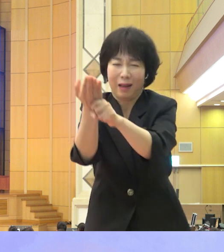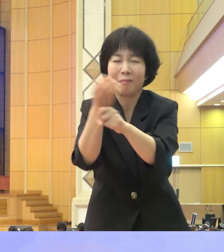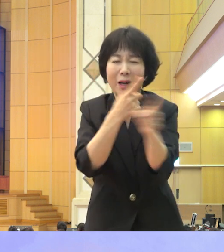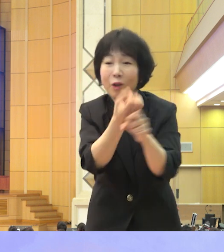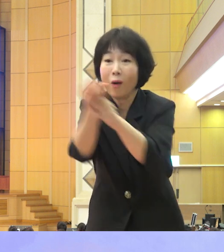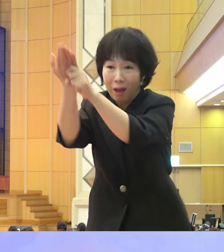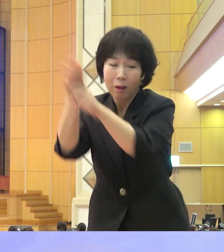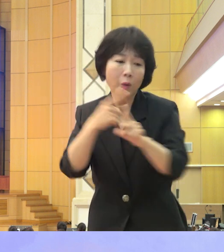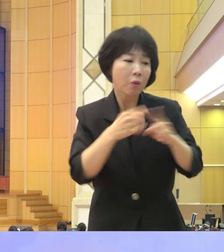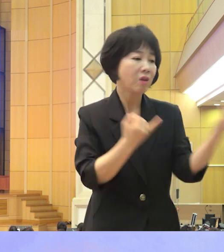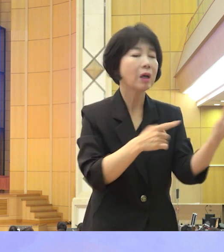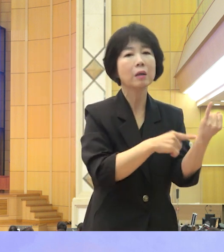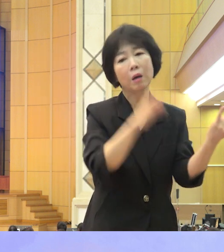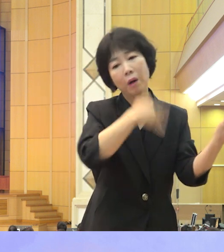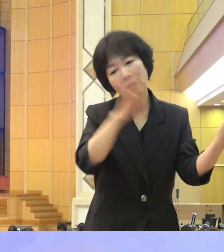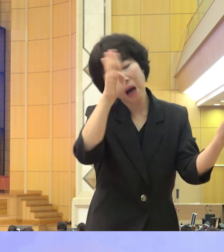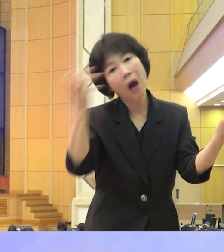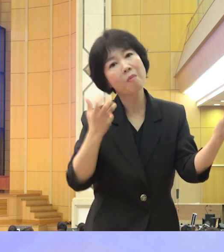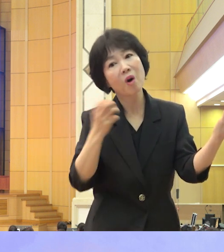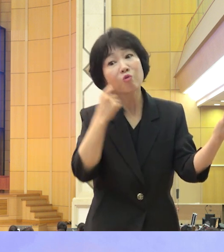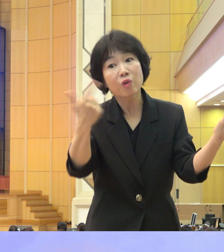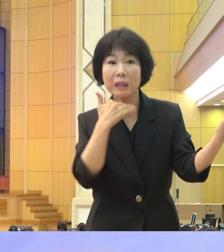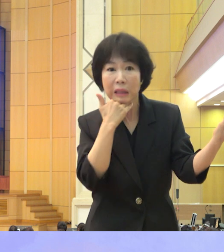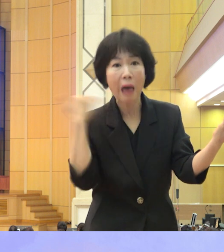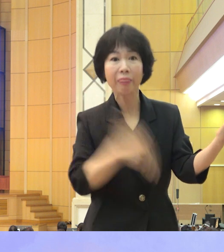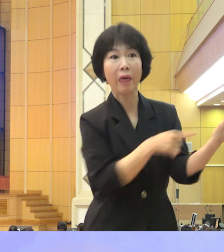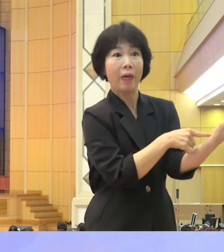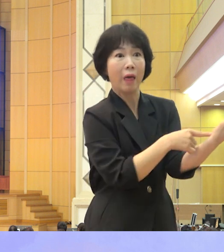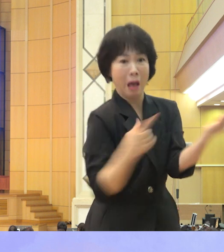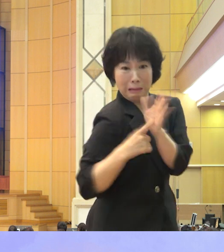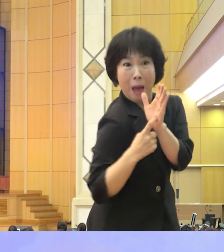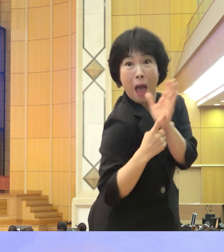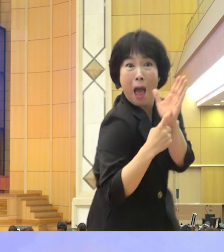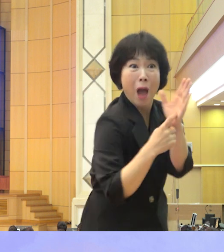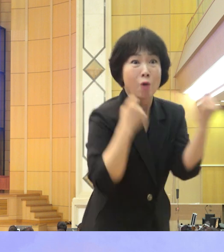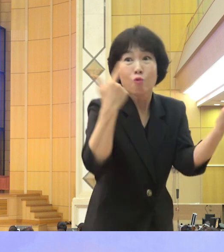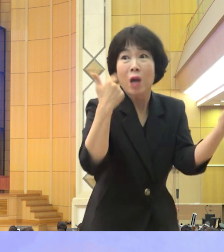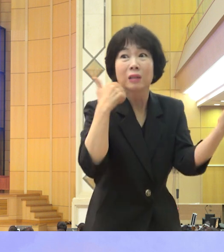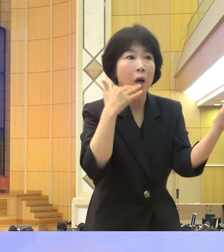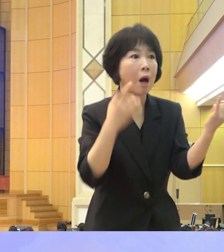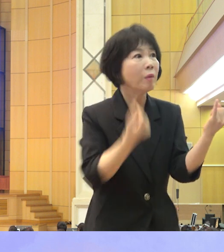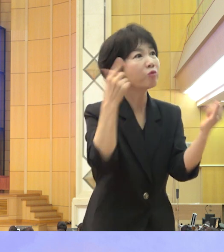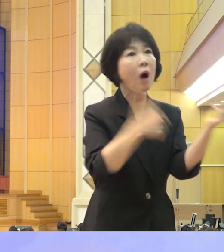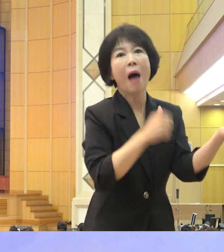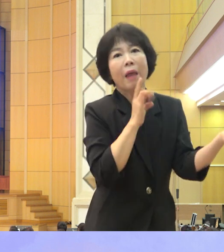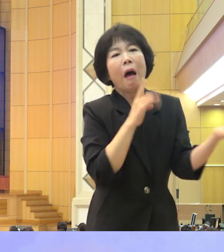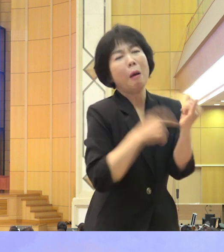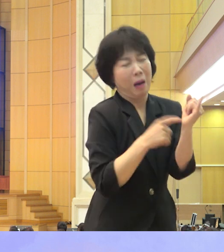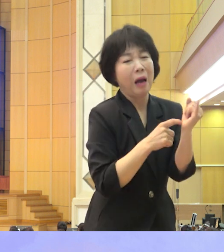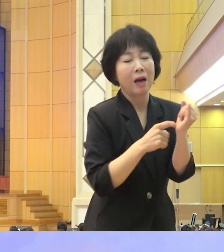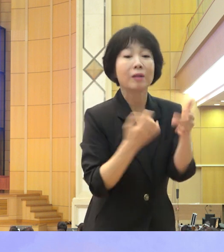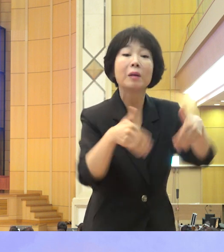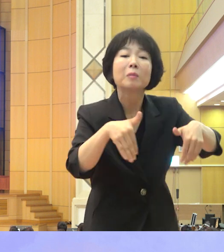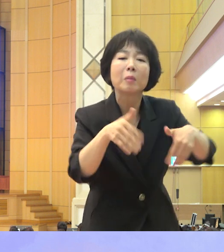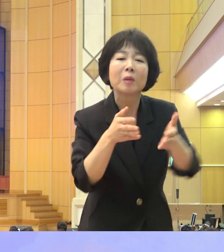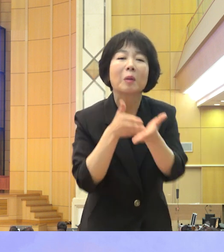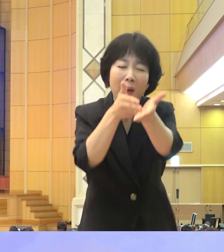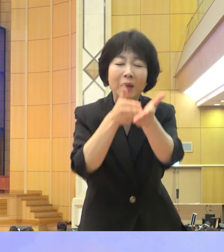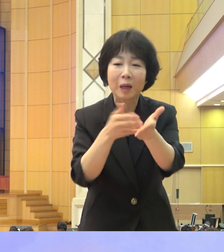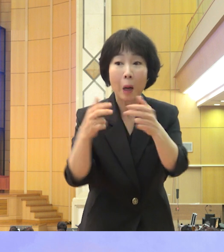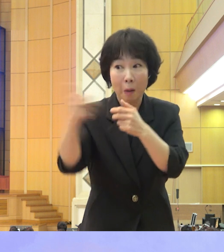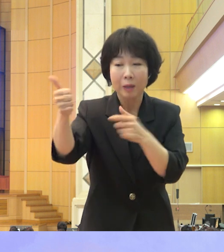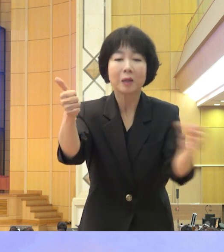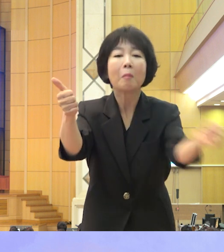교회 누구누구가 이렇게 큰 병에 걸렸는데 6개월 기다리고 했는데 좀